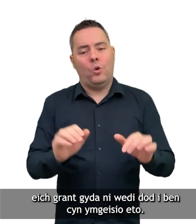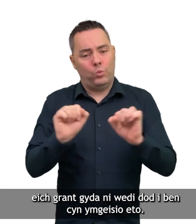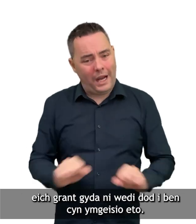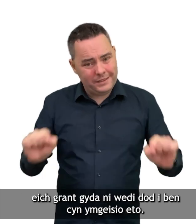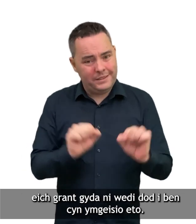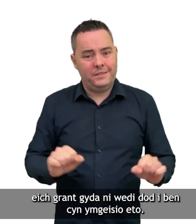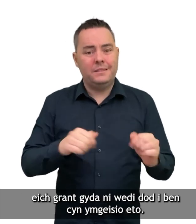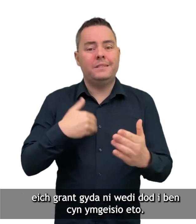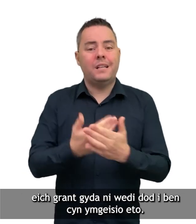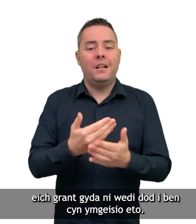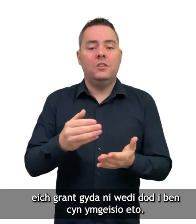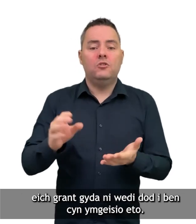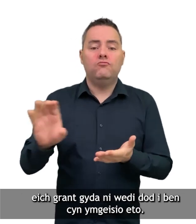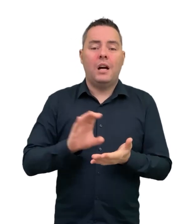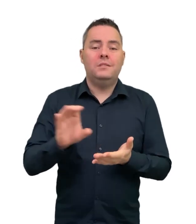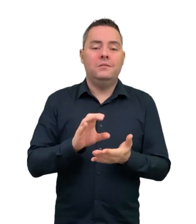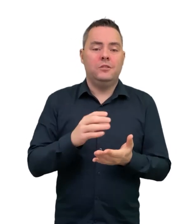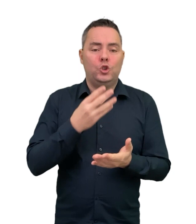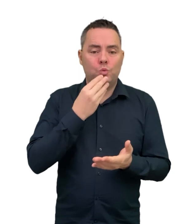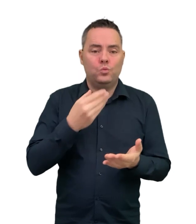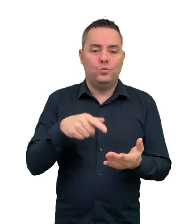wedi dod i ben cyn ymgeisio eto.